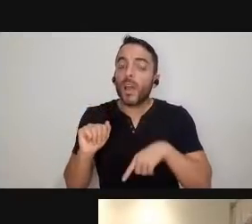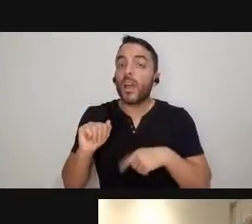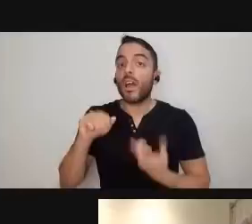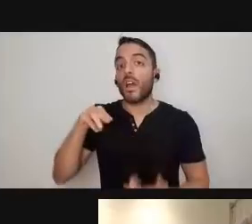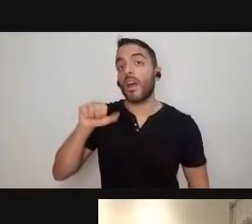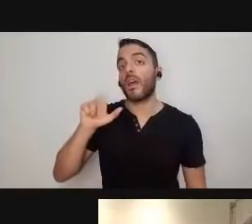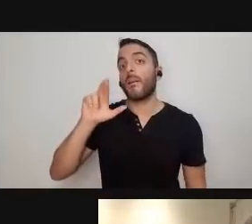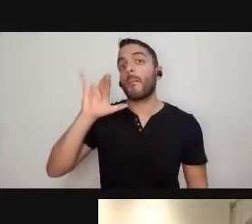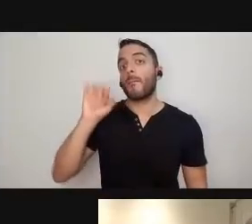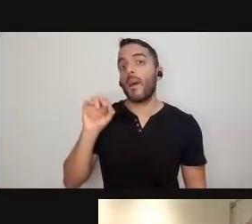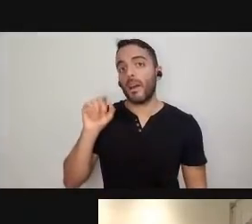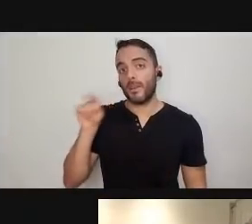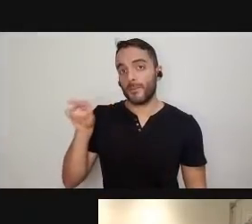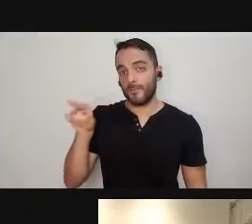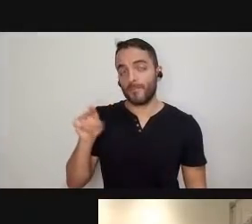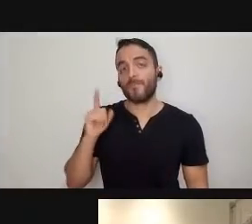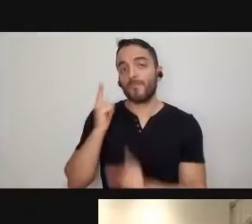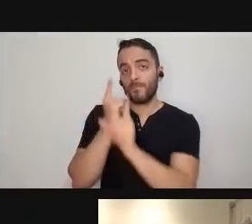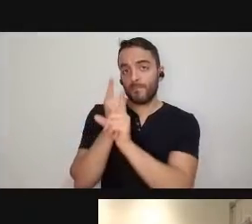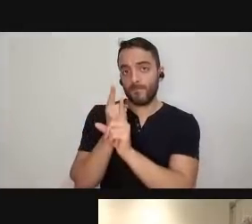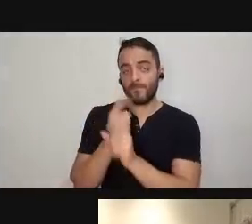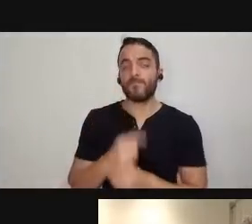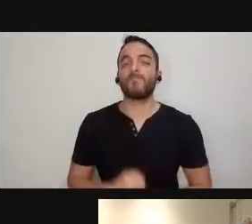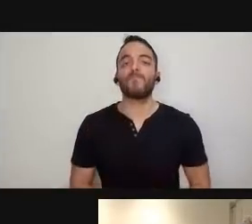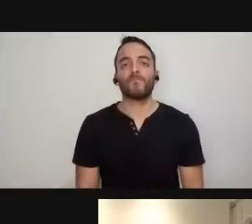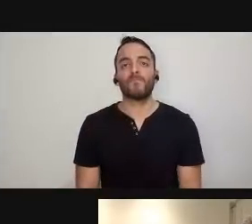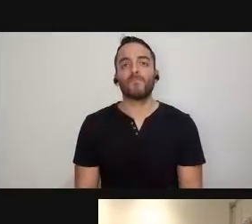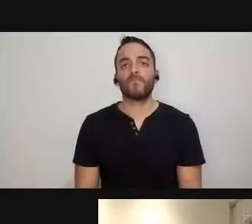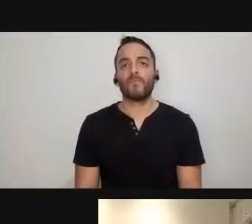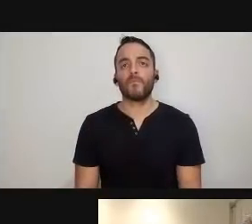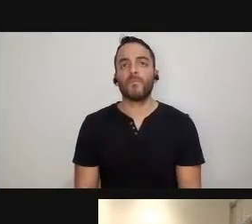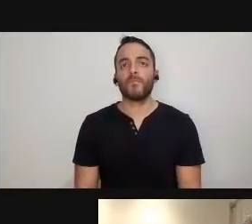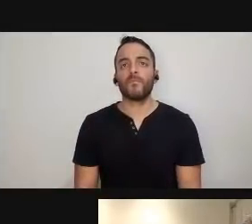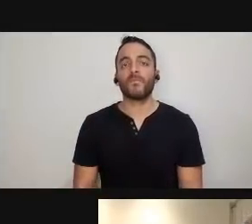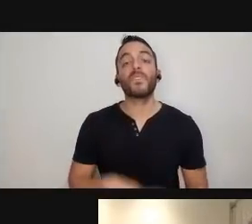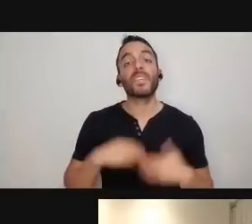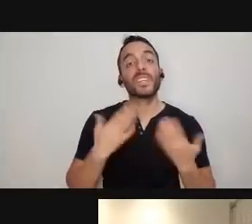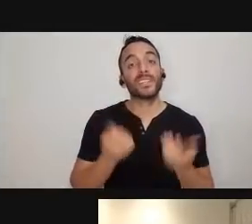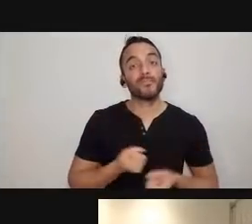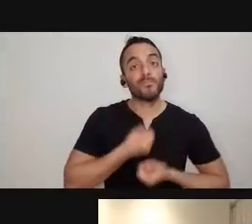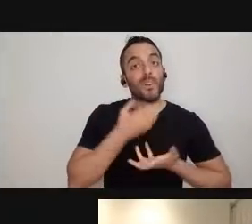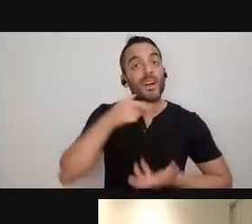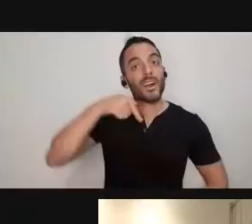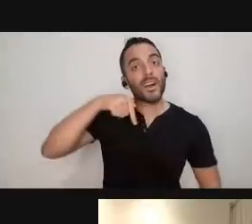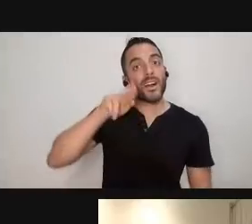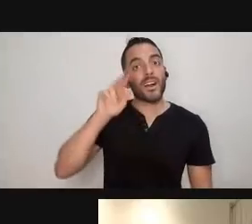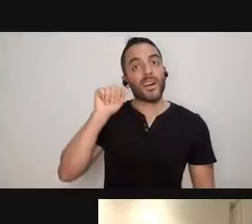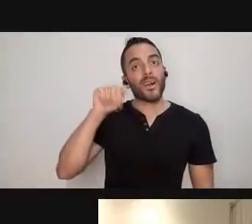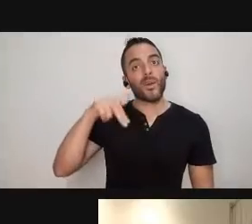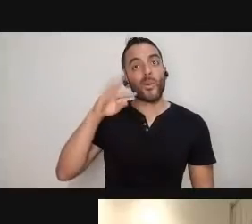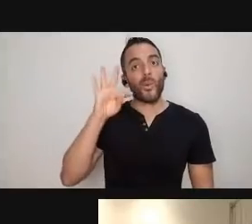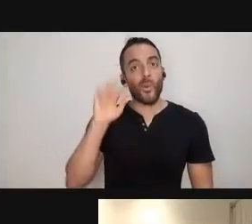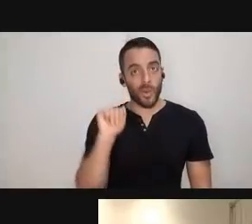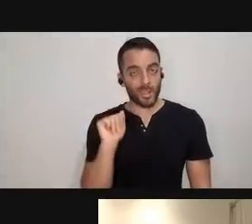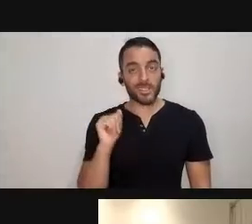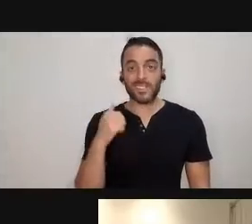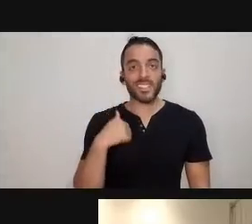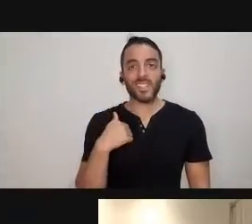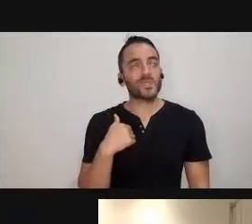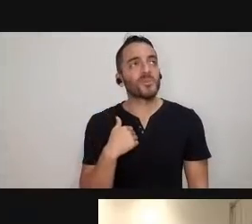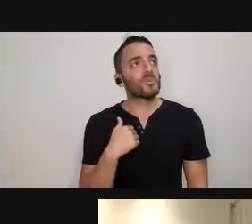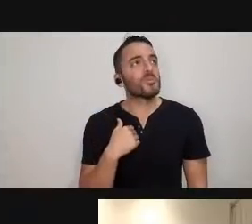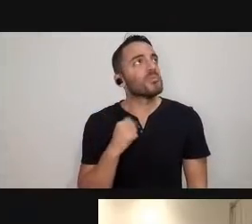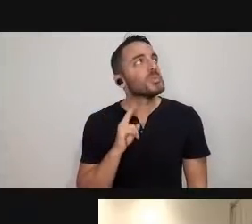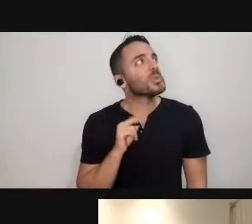Enfim, quanto ao Quanta, eu nunca tive... Só agora, nesses últimos